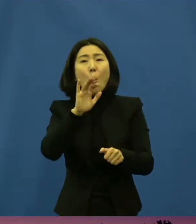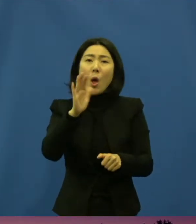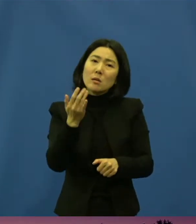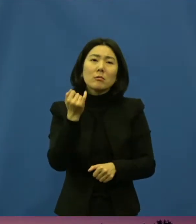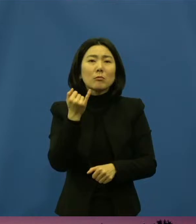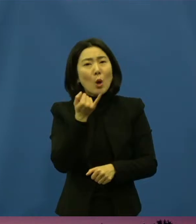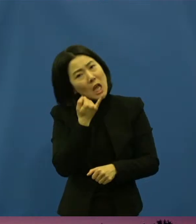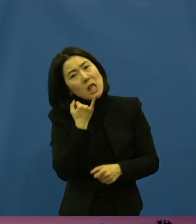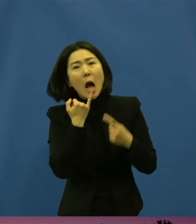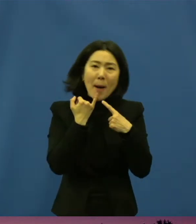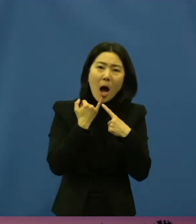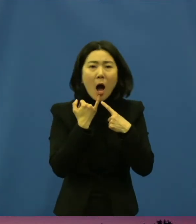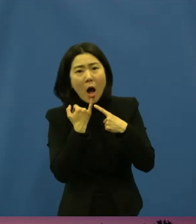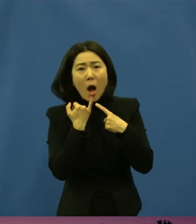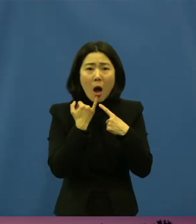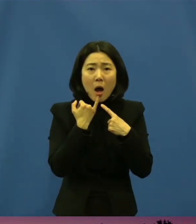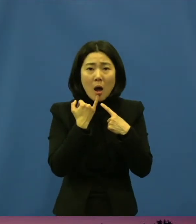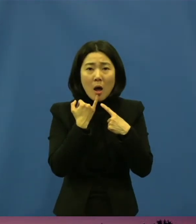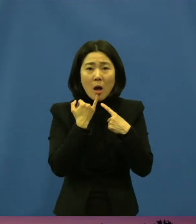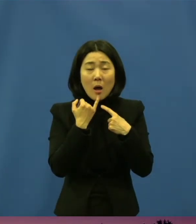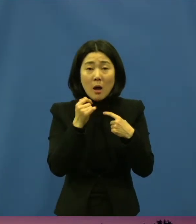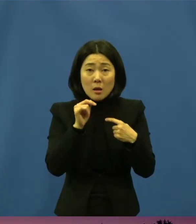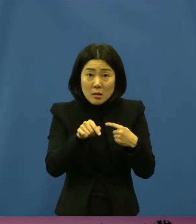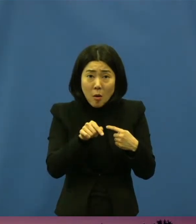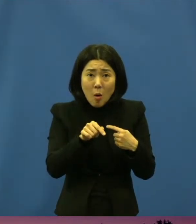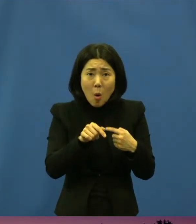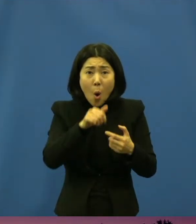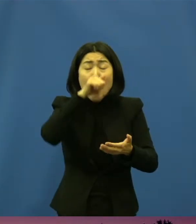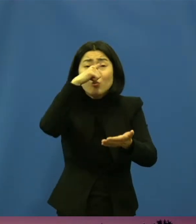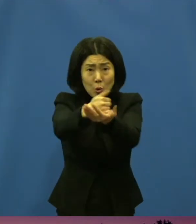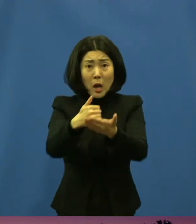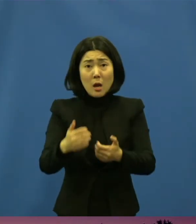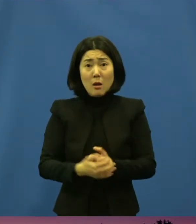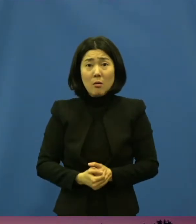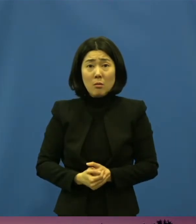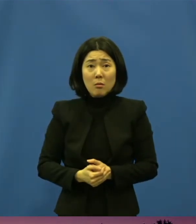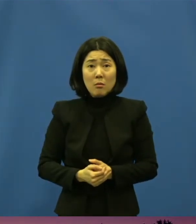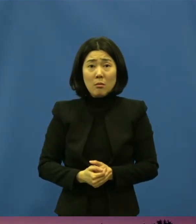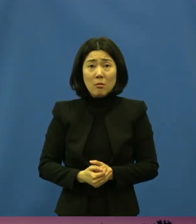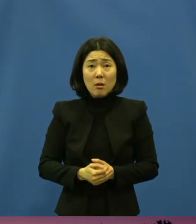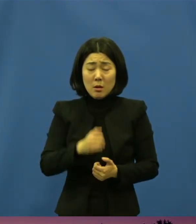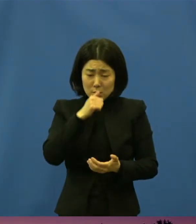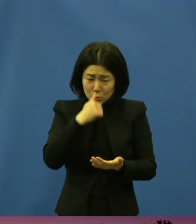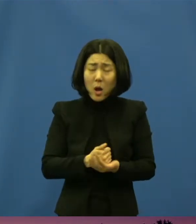여러분, 그런 건 나쁜 게 아니고요, 죄입니다. 간음은 죄입니다.